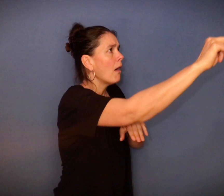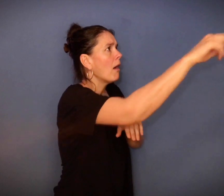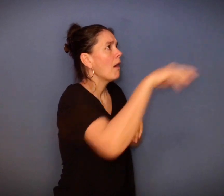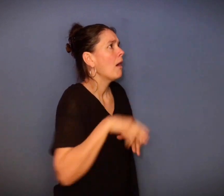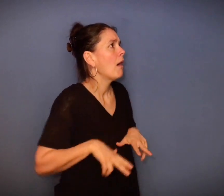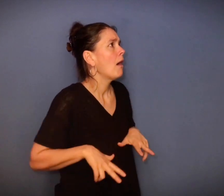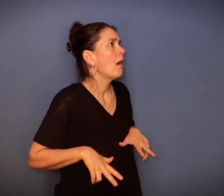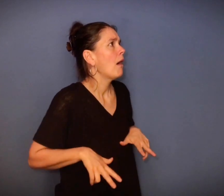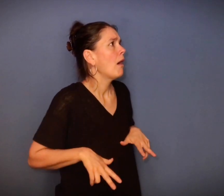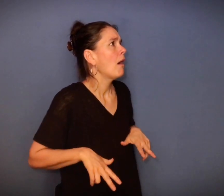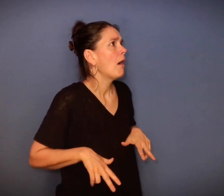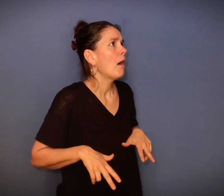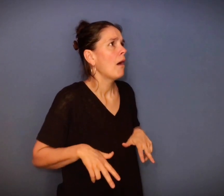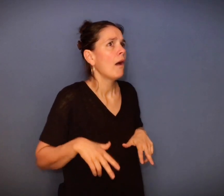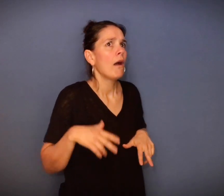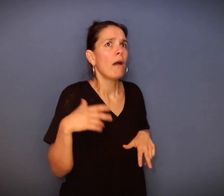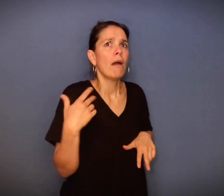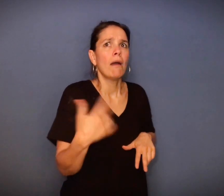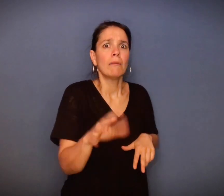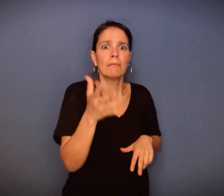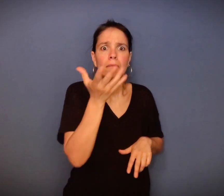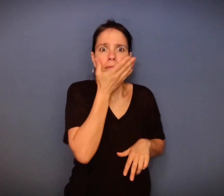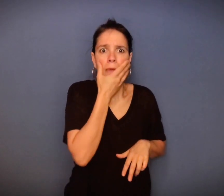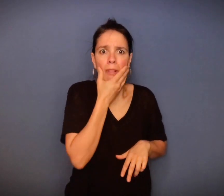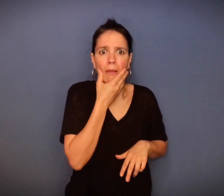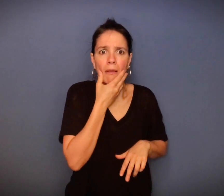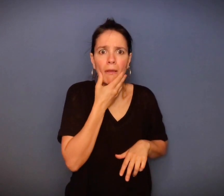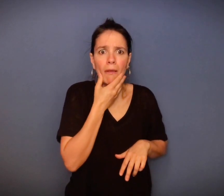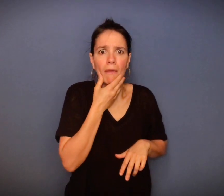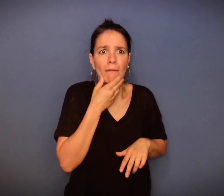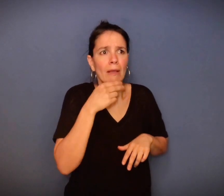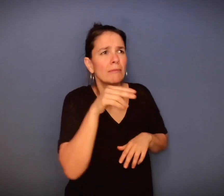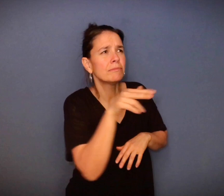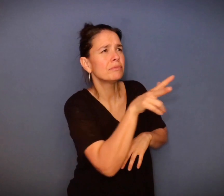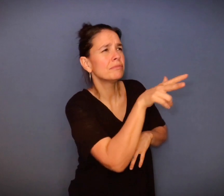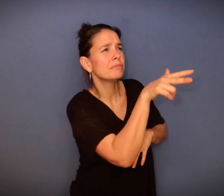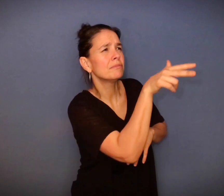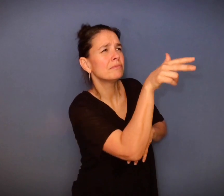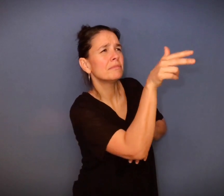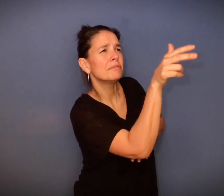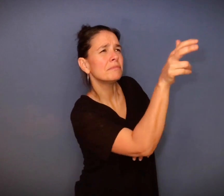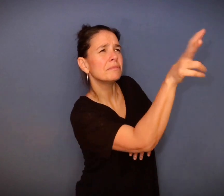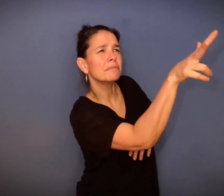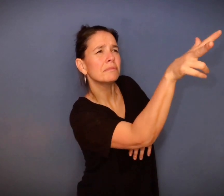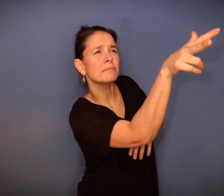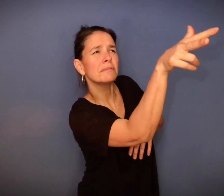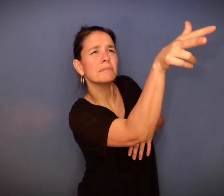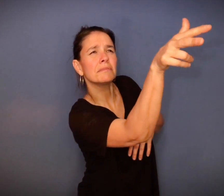Je vais voler vers vous, oiseaux royaux, et vous me massacrerez, parce que j'ose